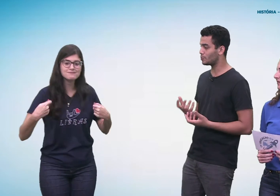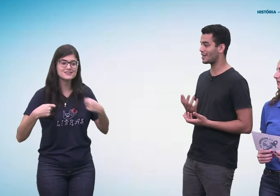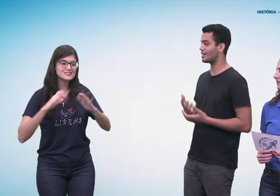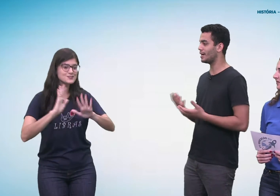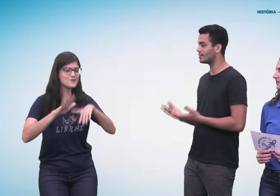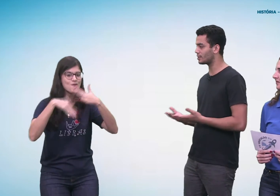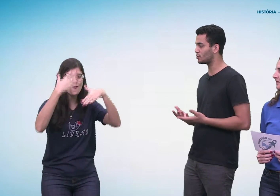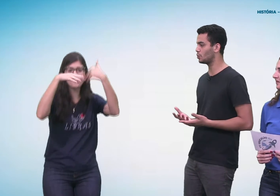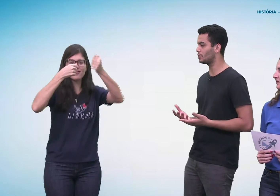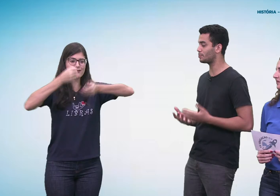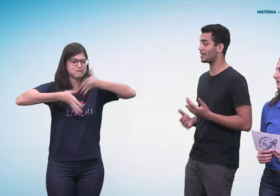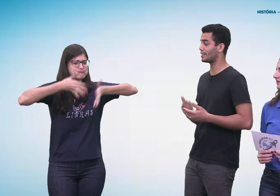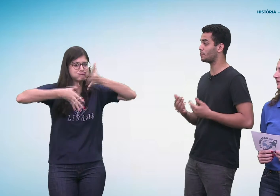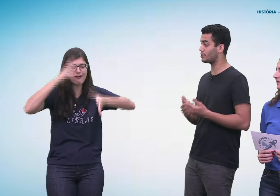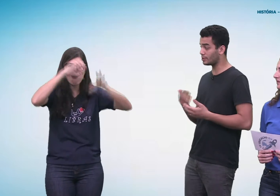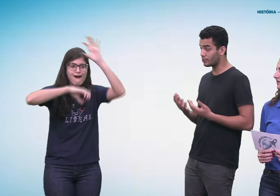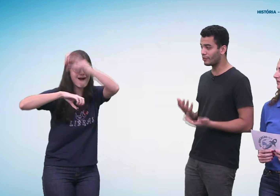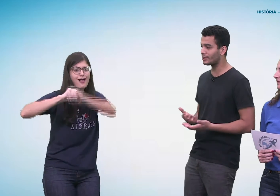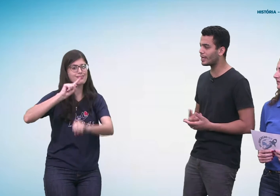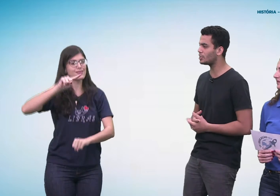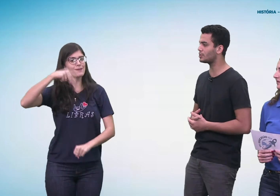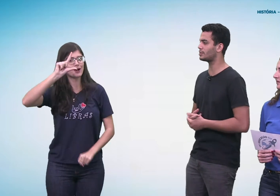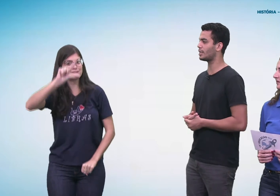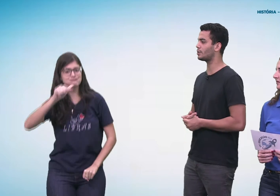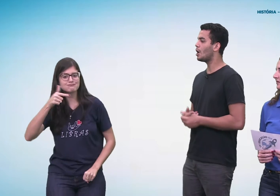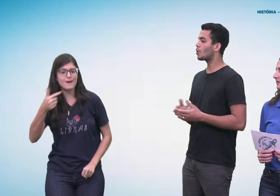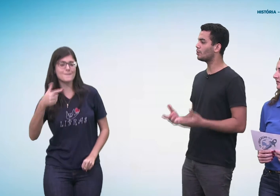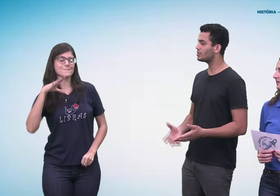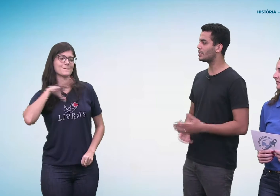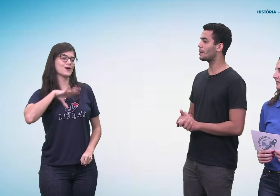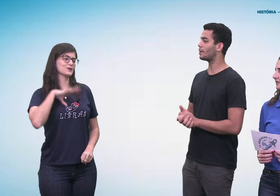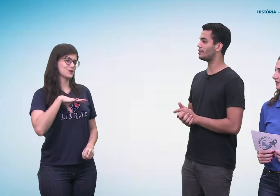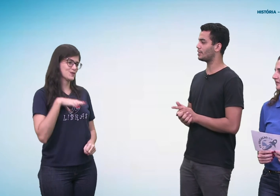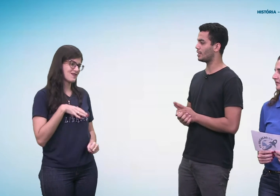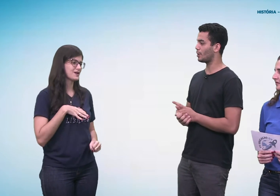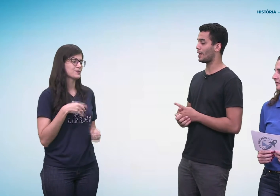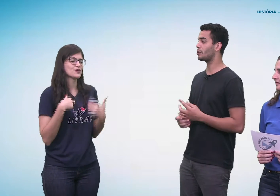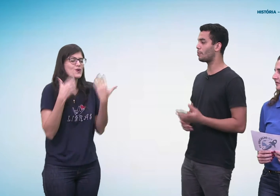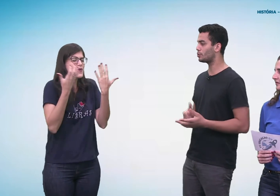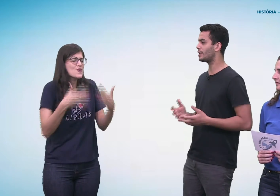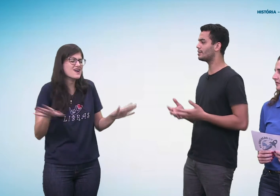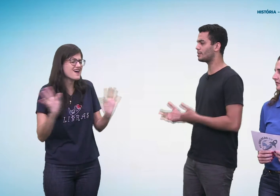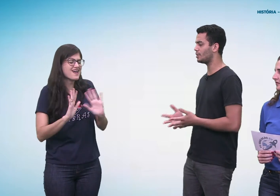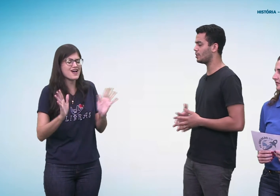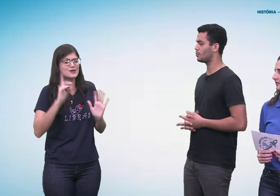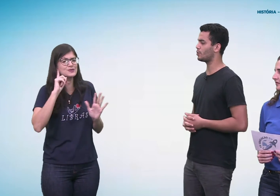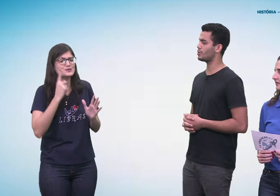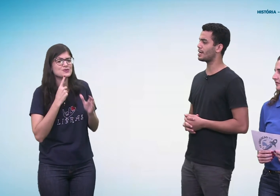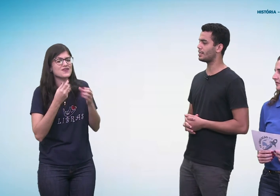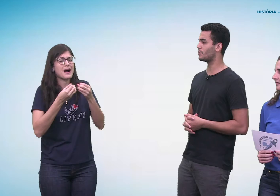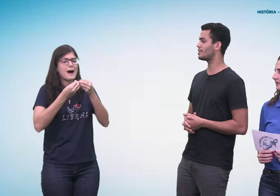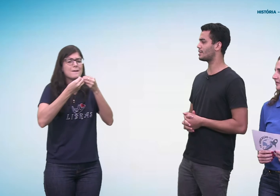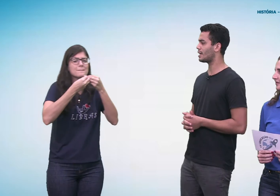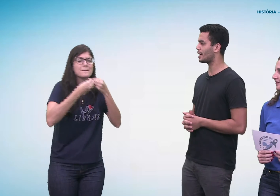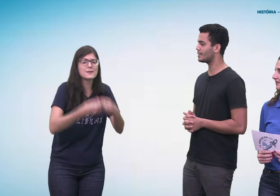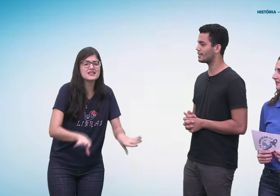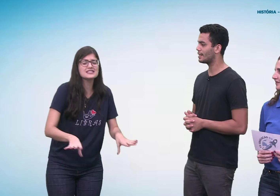para crianças surdas, para que elas possam desenvolver desde cedo, conseguir aprender a língua portuguesa e a língua de sinais.